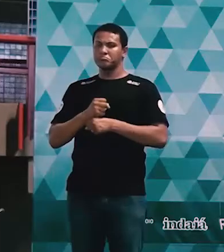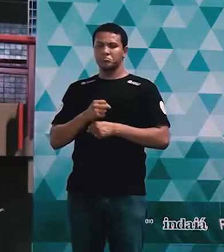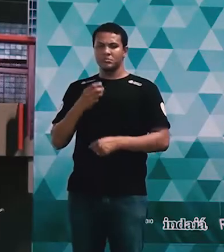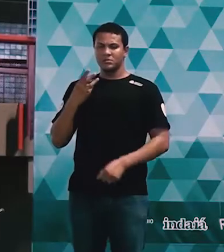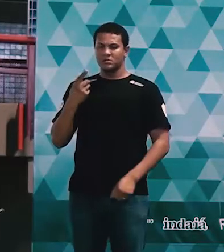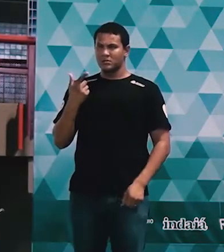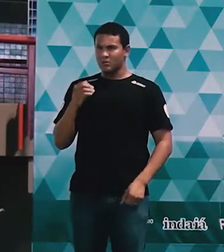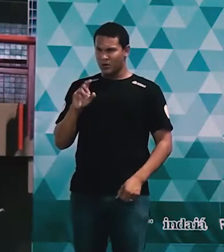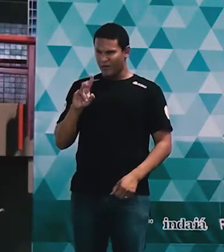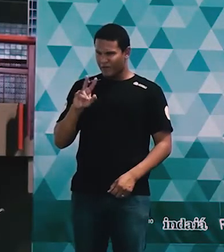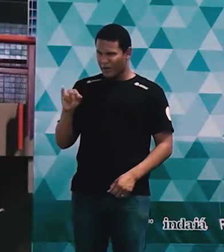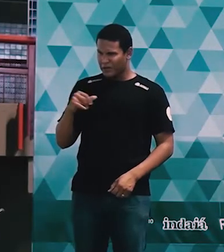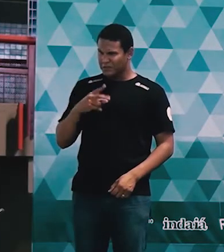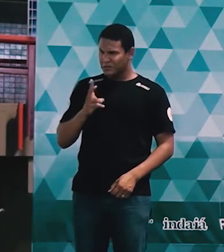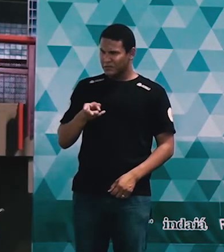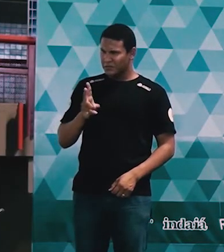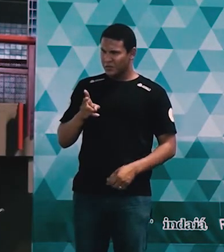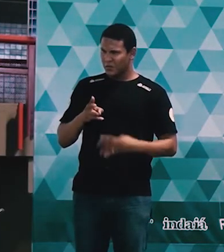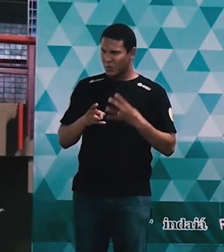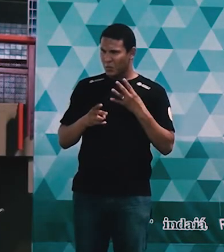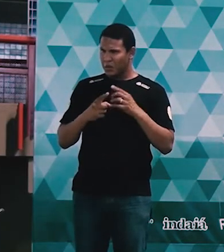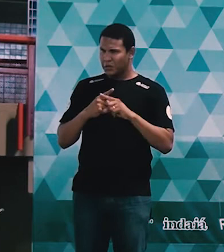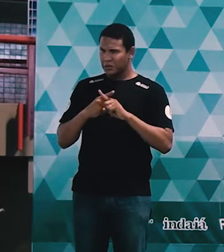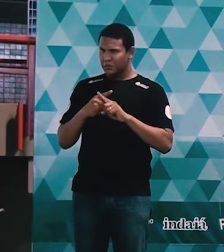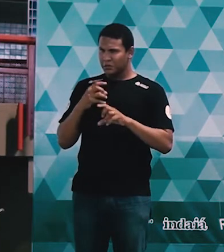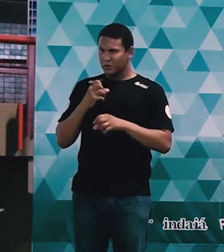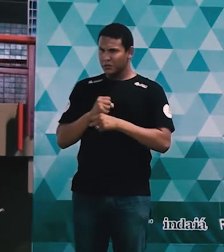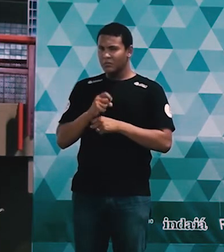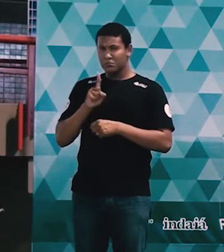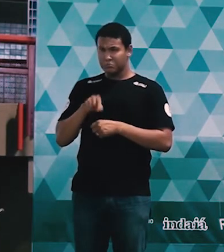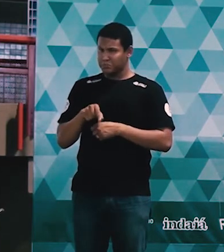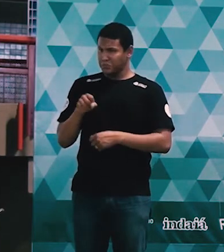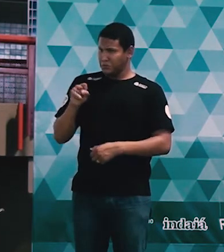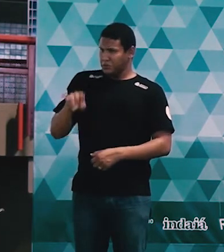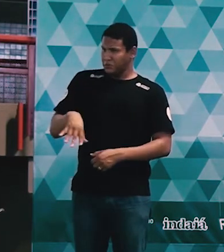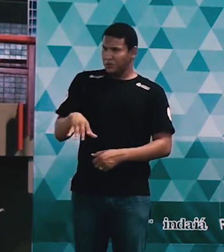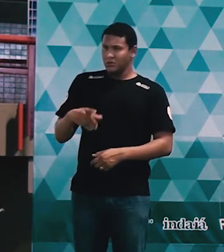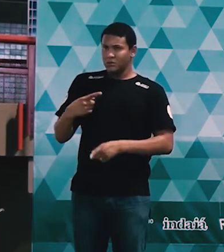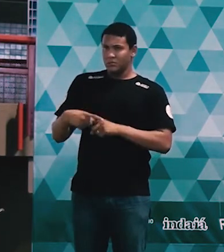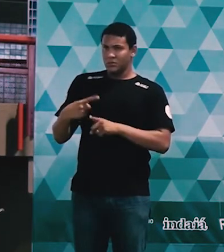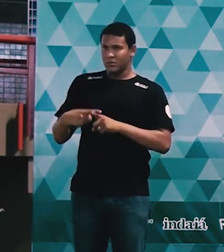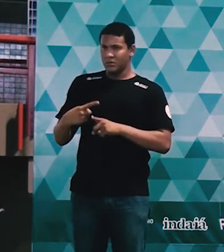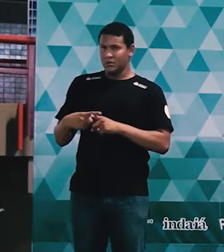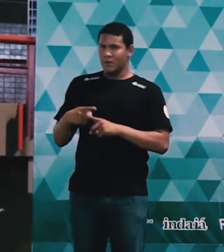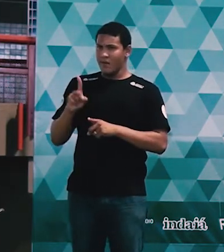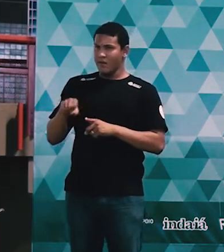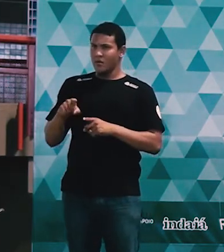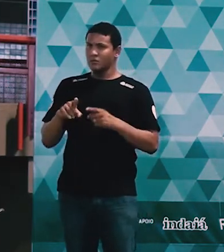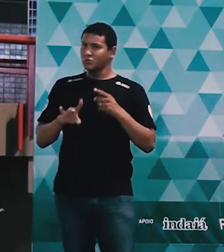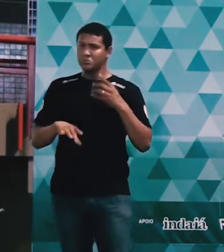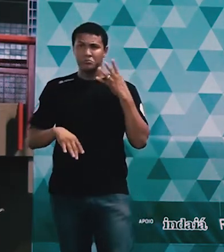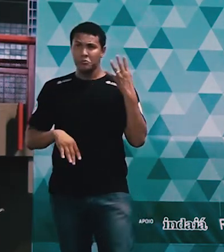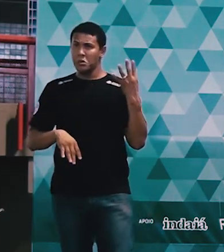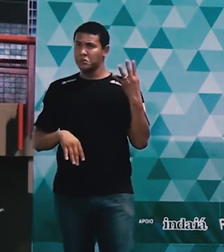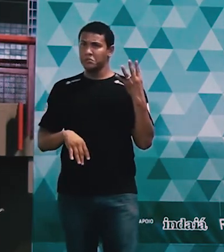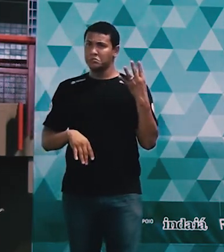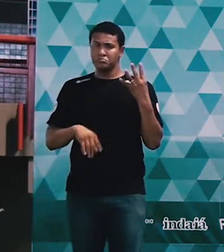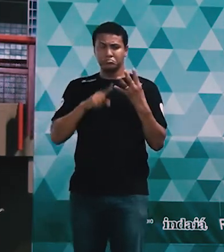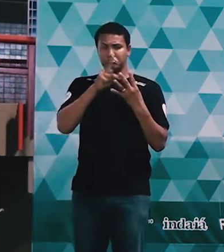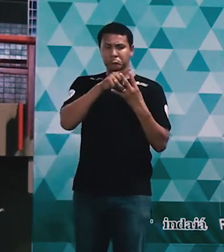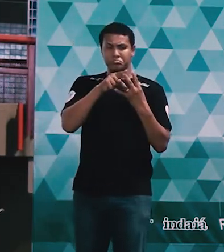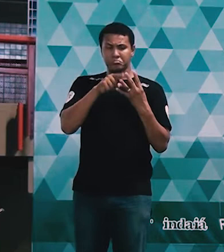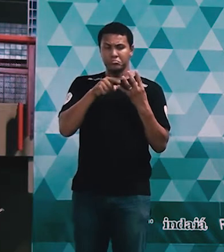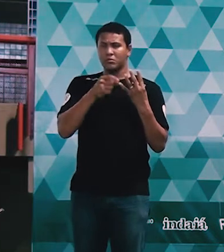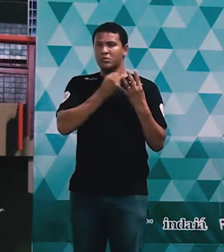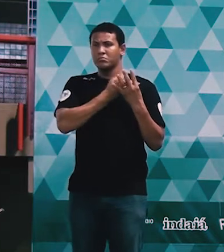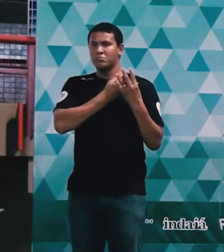vez eu vou multiplicar por 4? Claro, nessa questão eu vou multiplicar por 4 sempre. Por quê? Porque só são 4 notas. Se eu quiser calcular